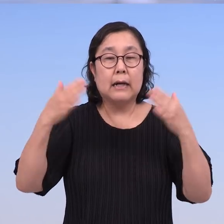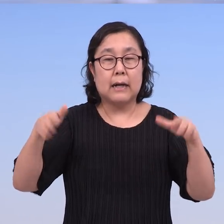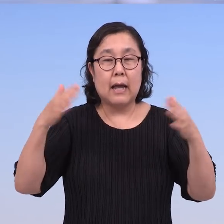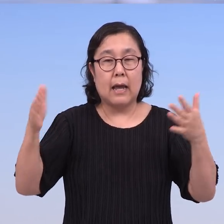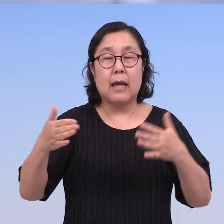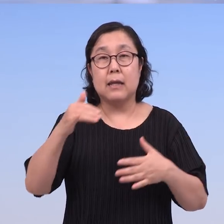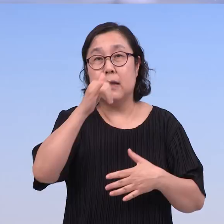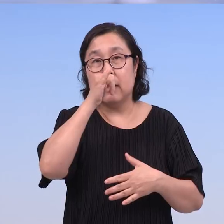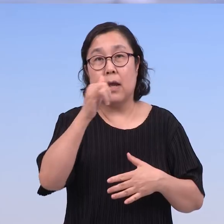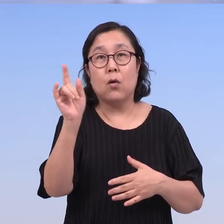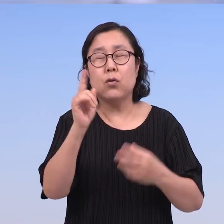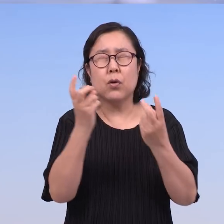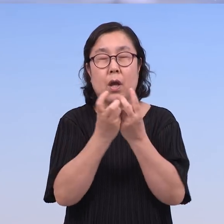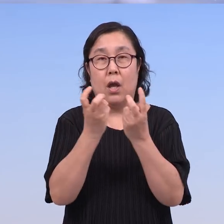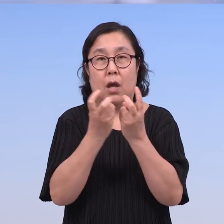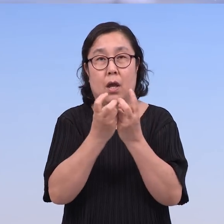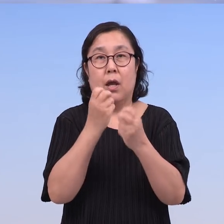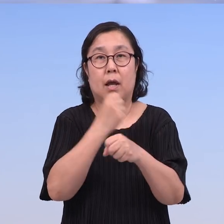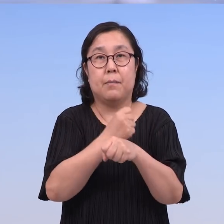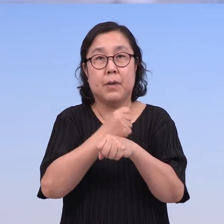있는데